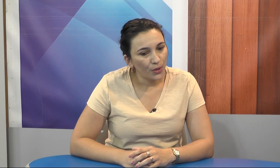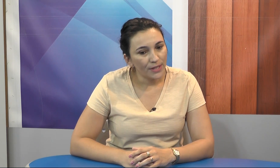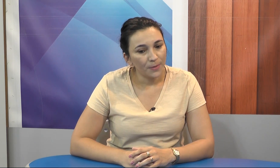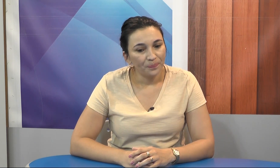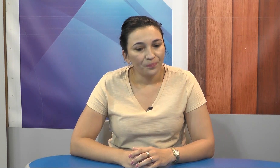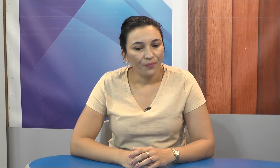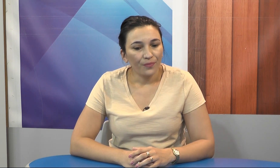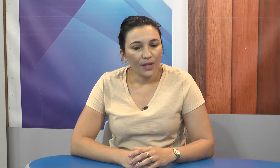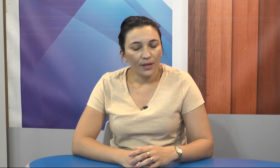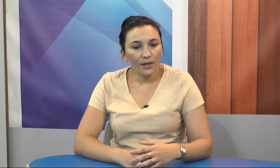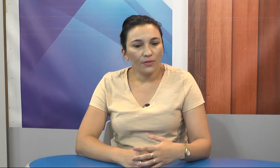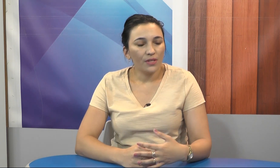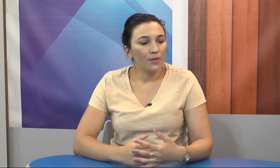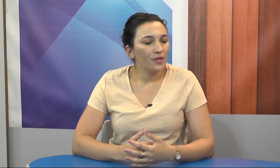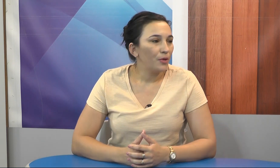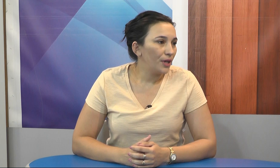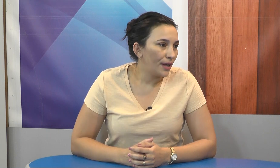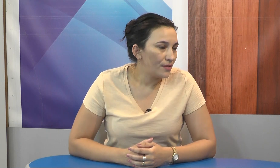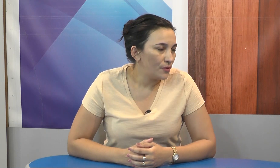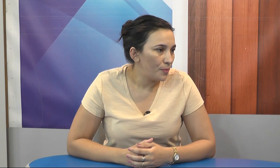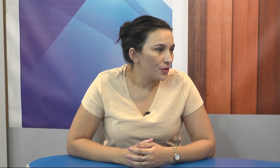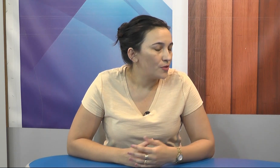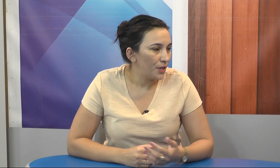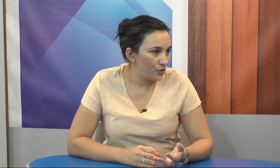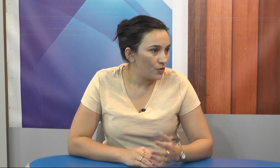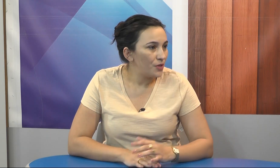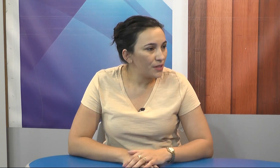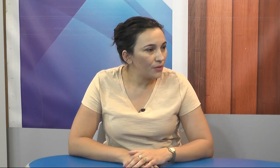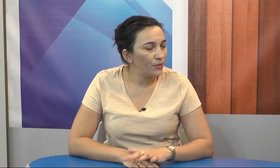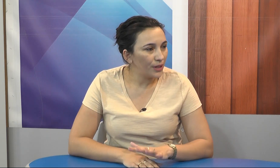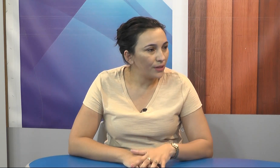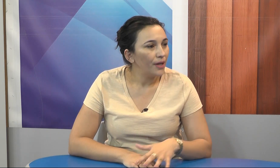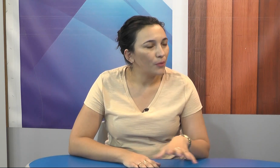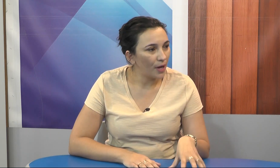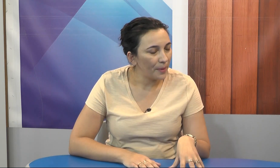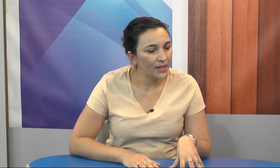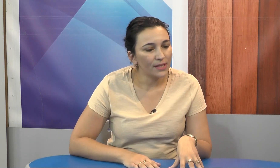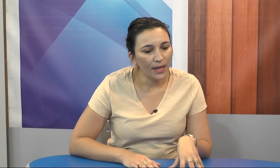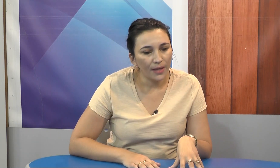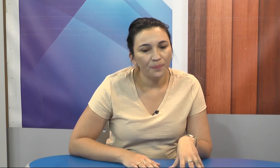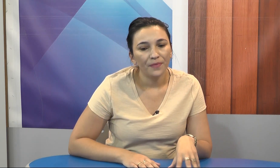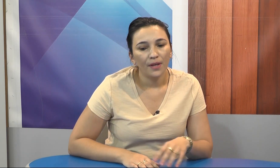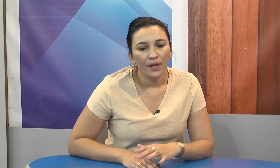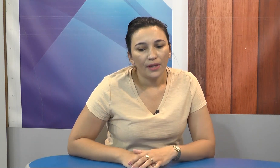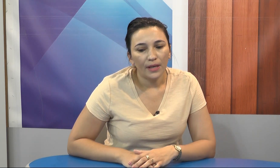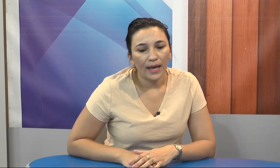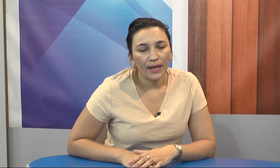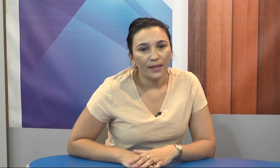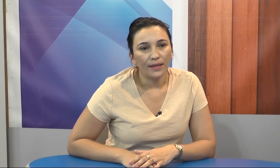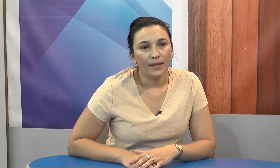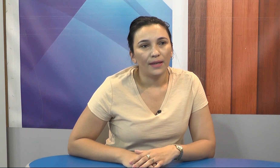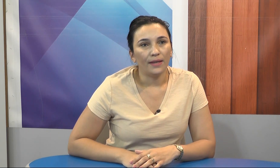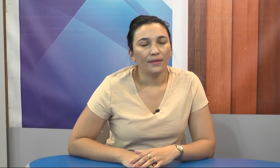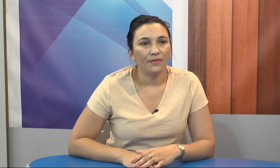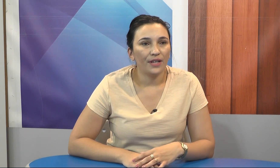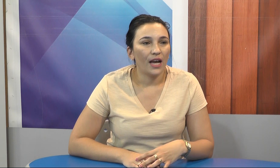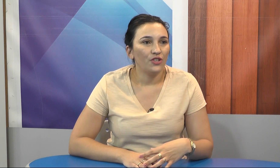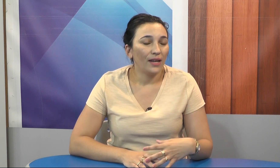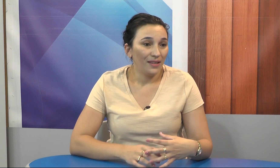2002. E nós temos também o Decreto 5626 de 2005, que regulamenta essa lei. E ela, na verdade, a